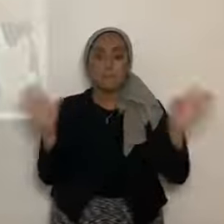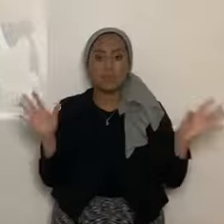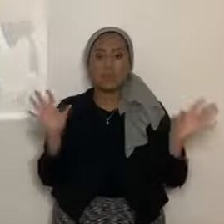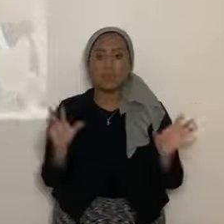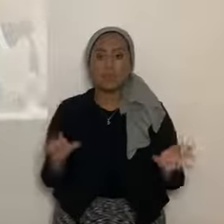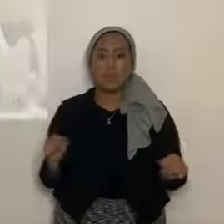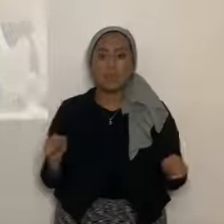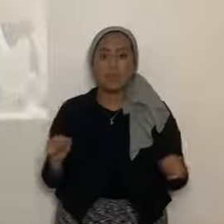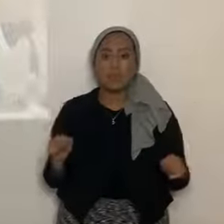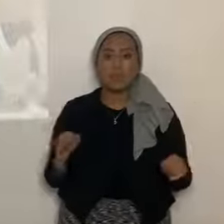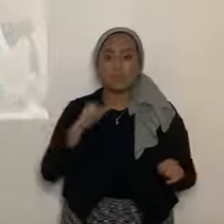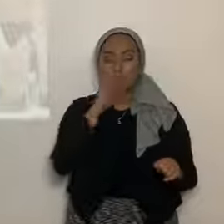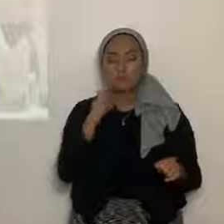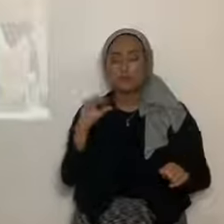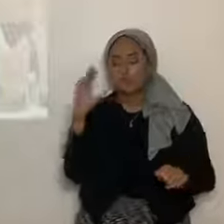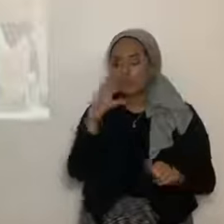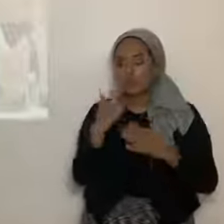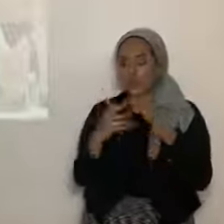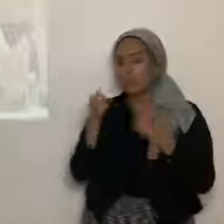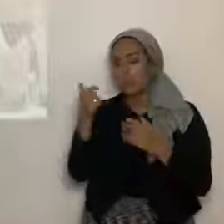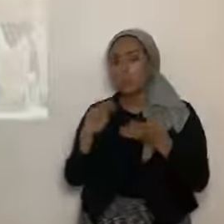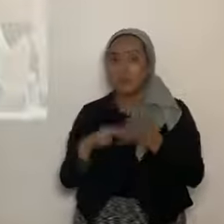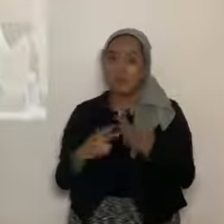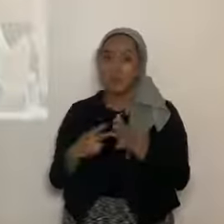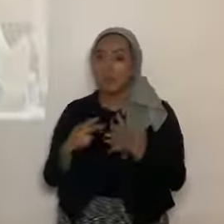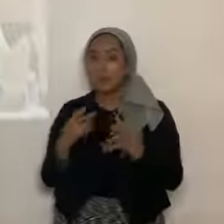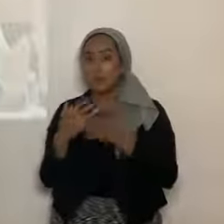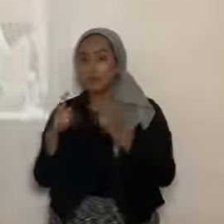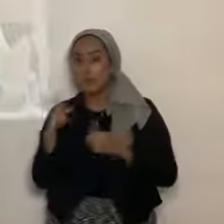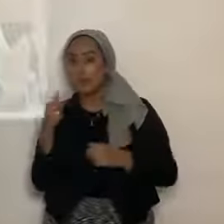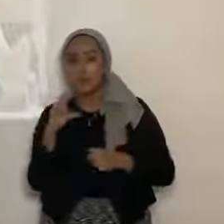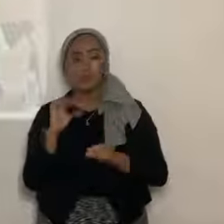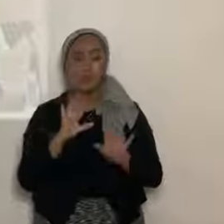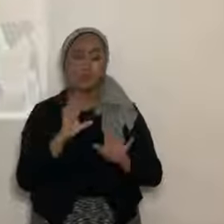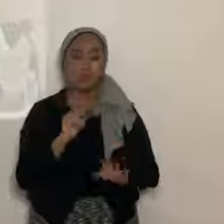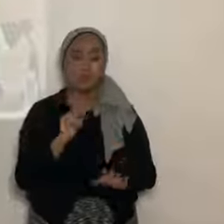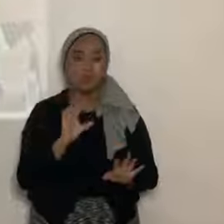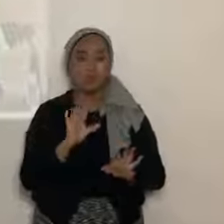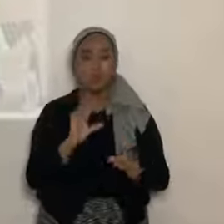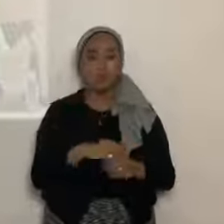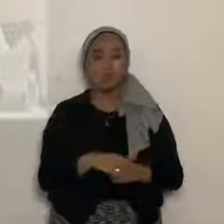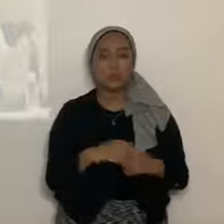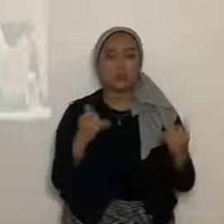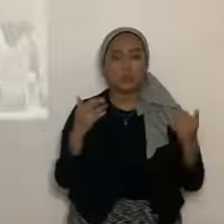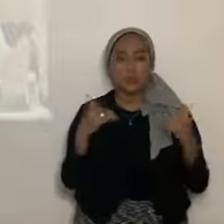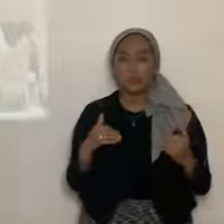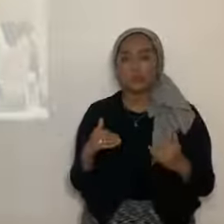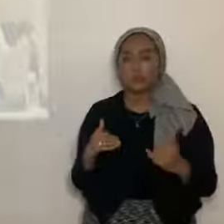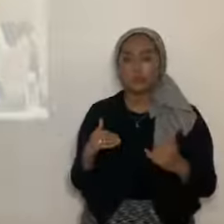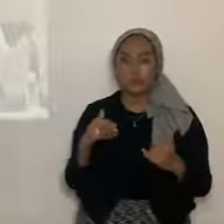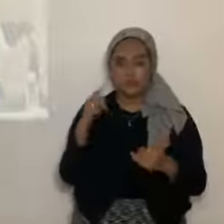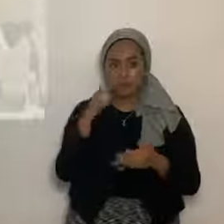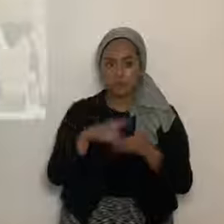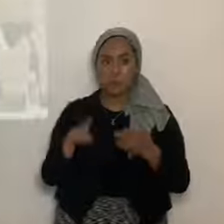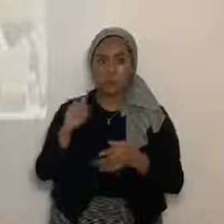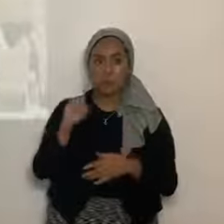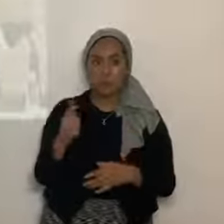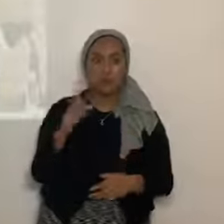No buscarle otra. A lo mejor quiso decir otra cosa. No. Ahora, vamos a 1 Corintios, por